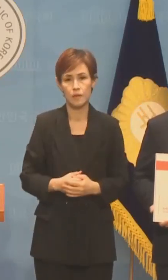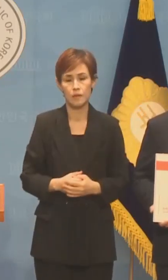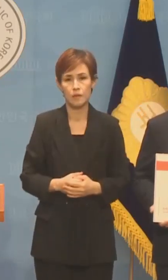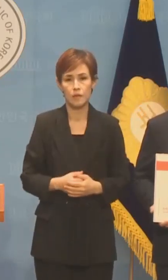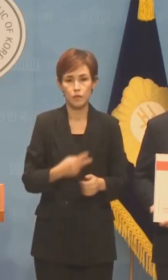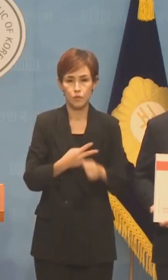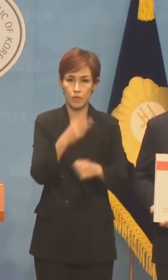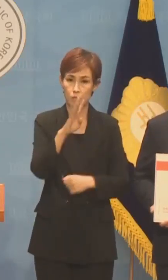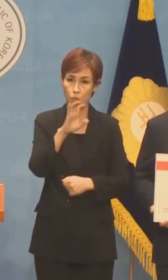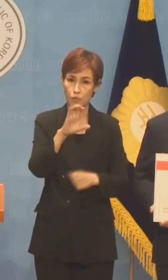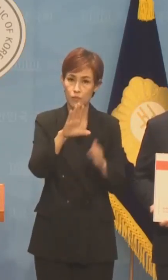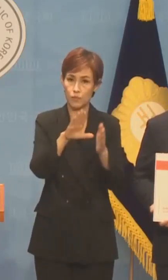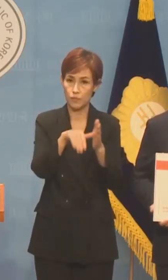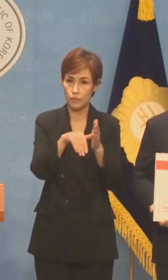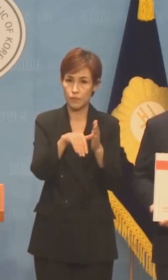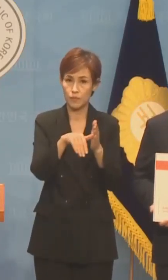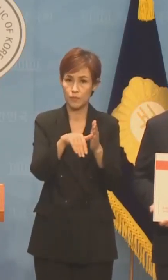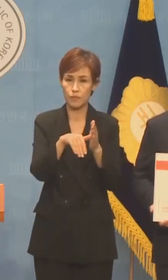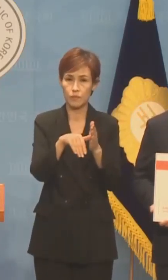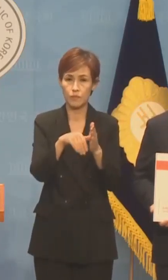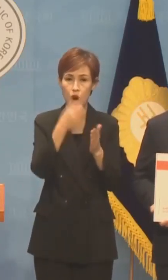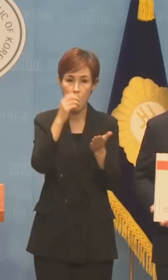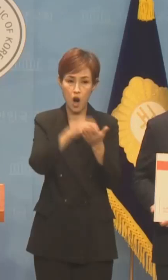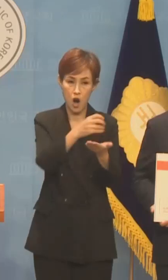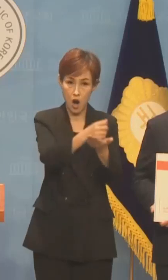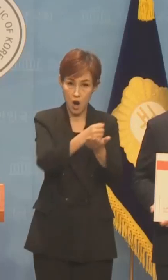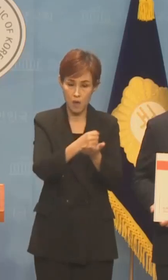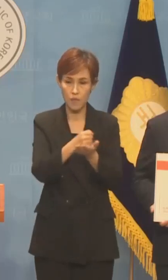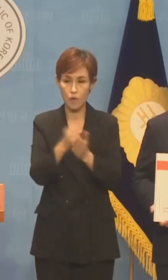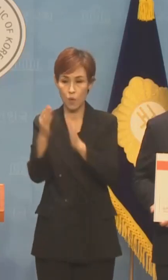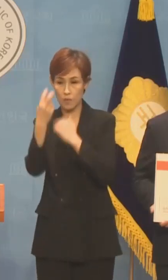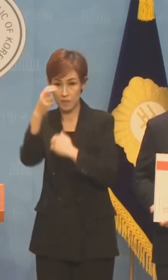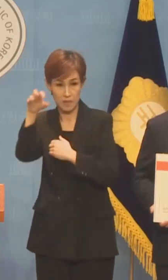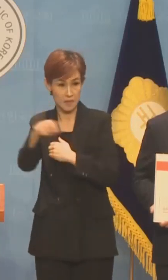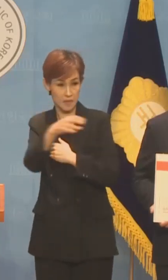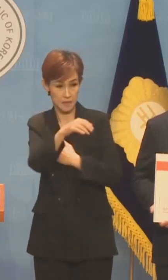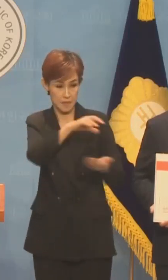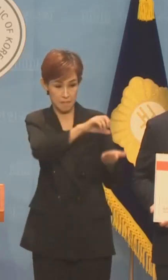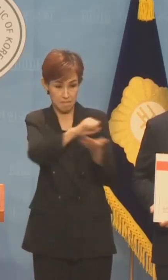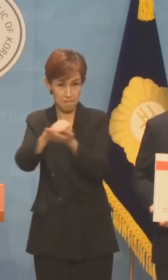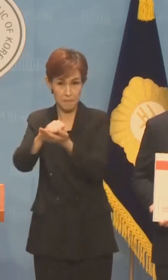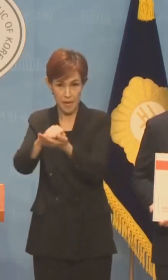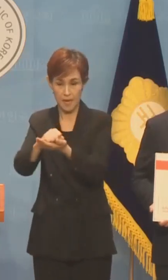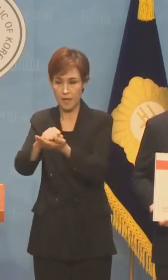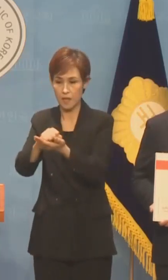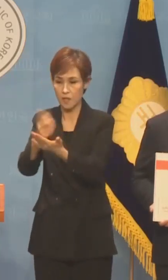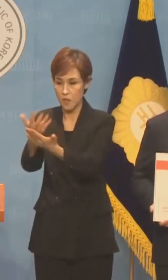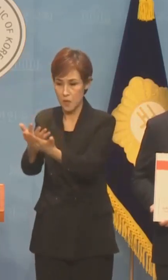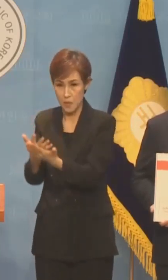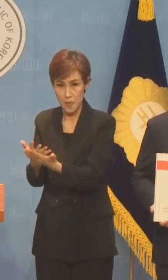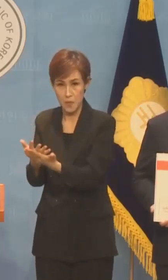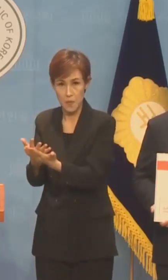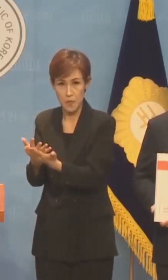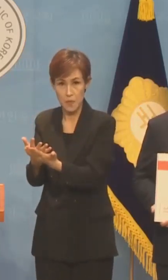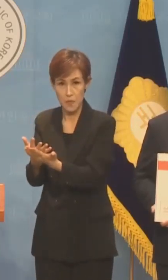14시 45분 관인을 확보한 공수처 관계자들은 자신들이 가져온